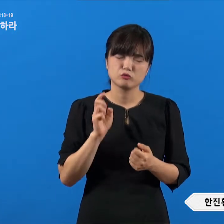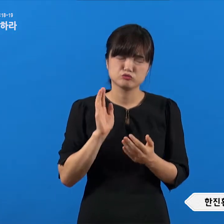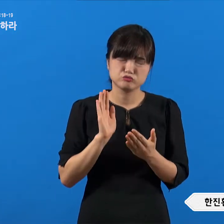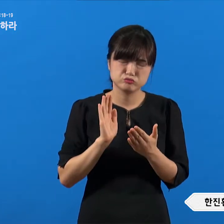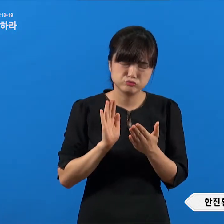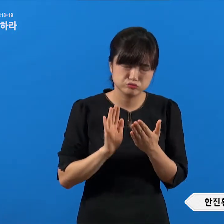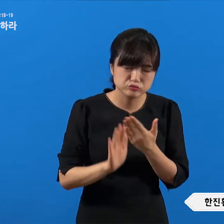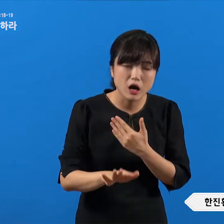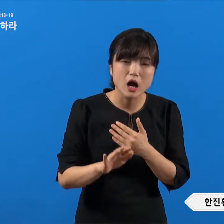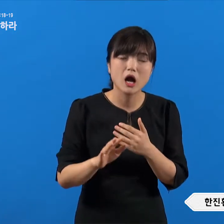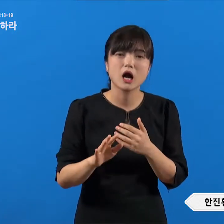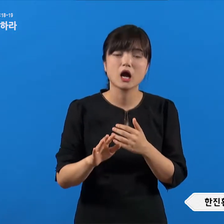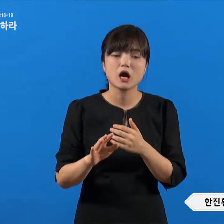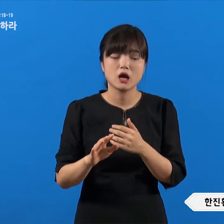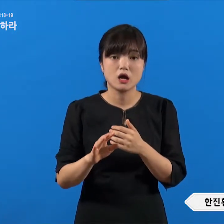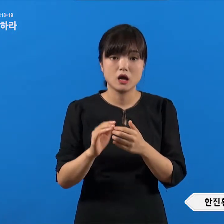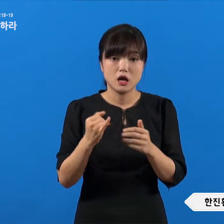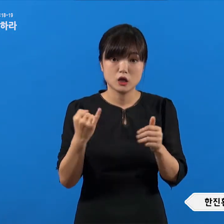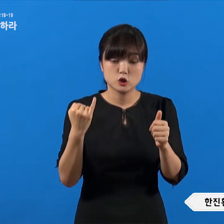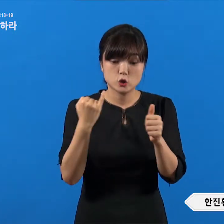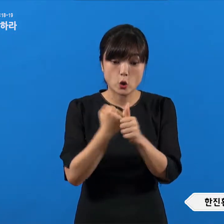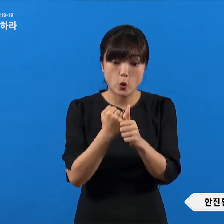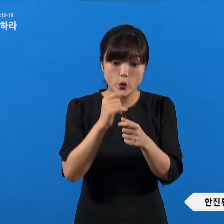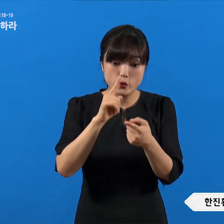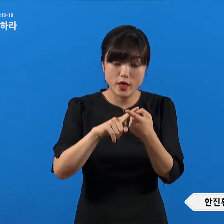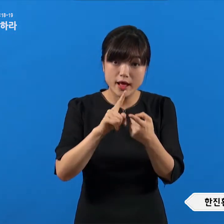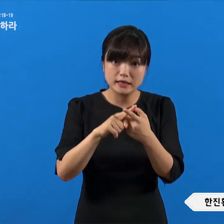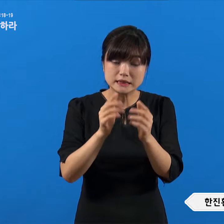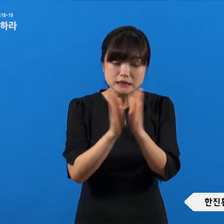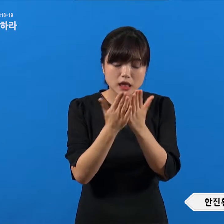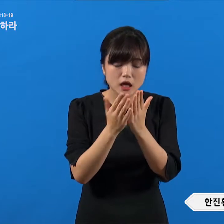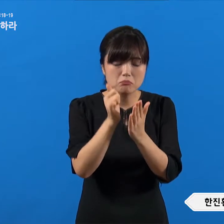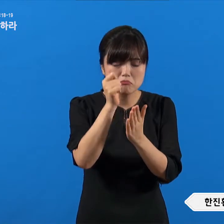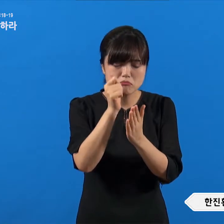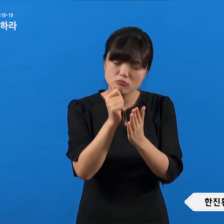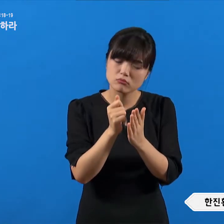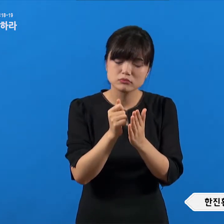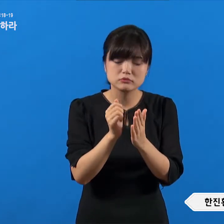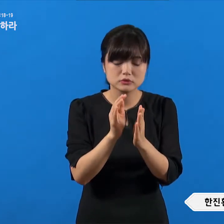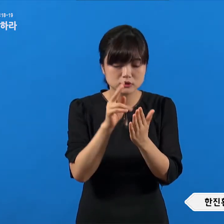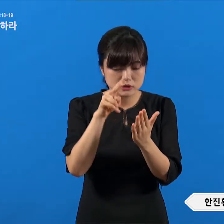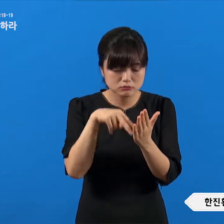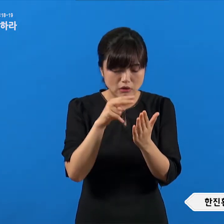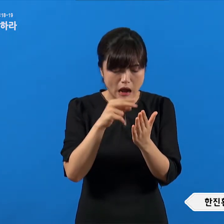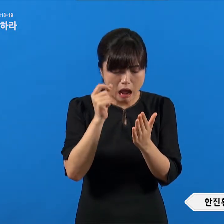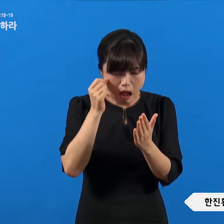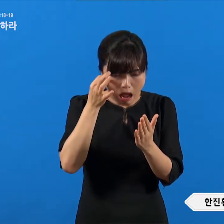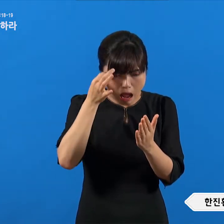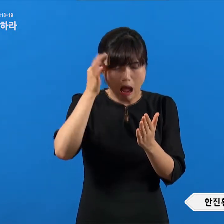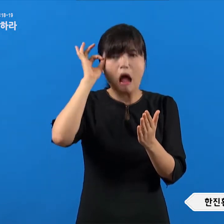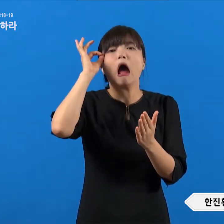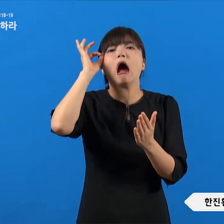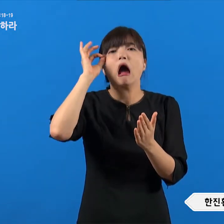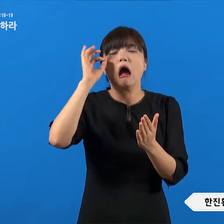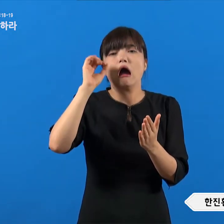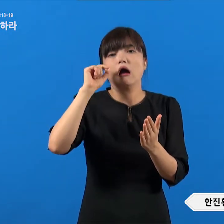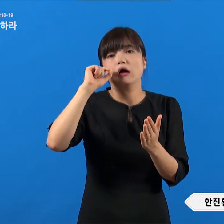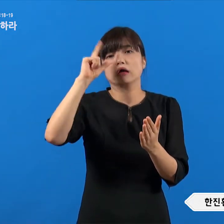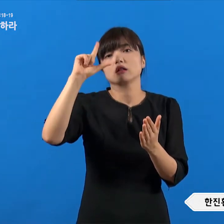그러다가 우연히 결혼에 관한 책 몇 권을 읽으면서 목사님이 크게 깨달았다고 합니다.